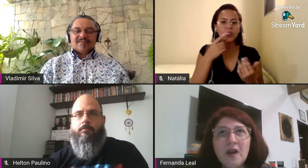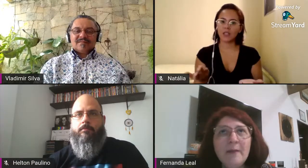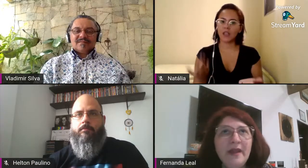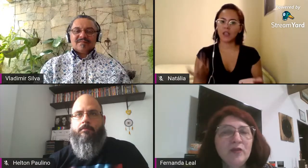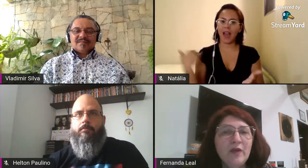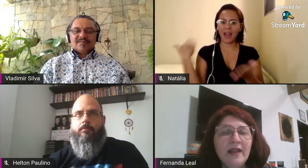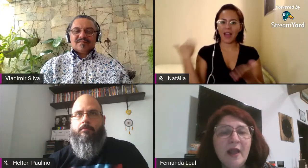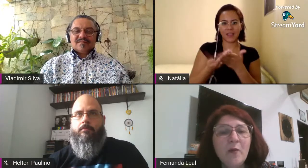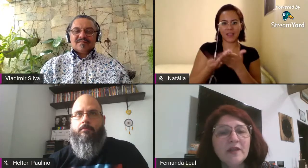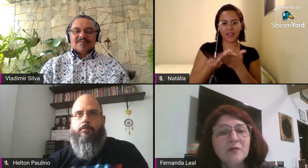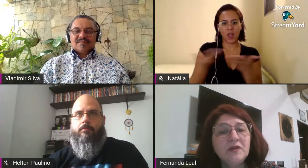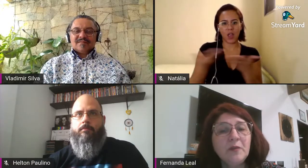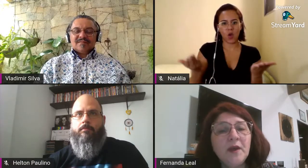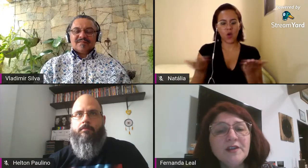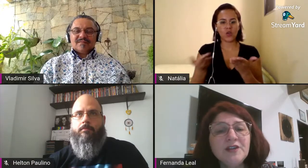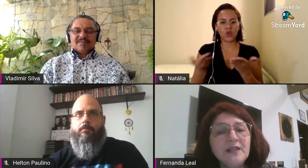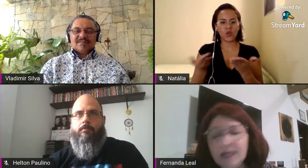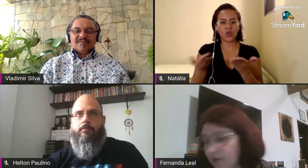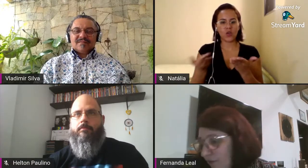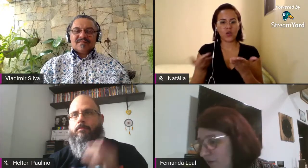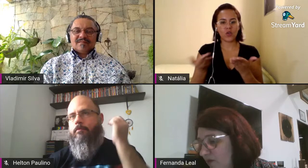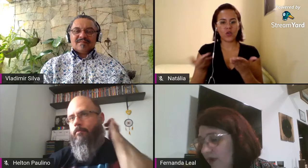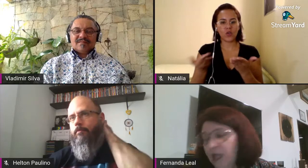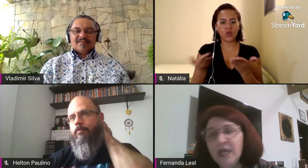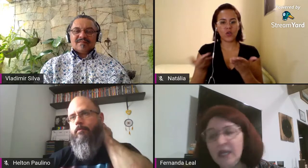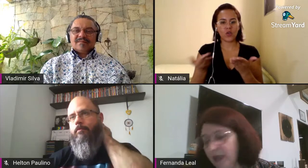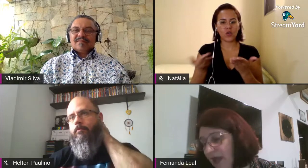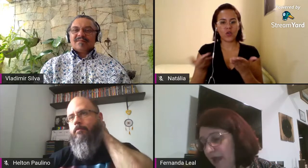Como o isolamento, ele é ao mesmo tempo restritivo